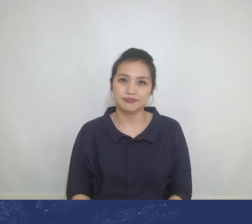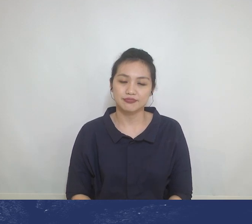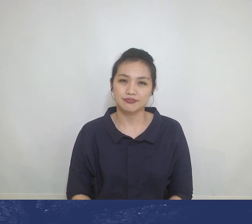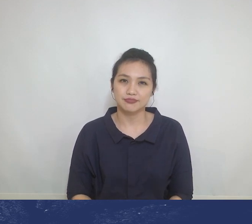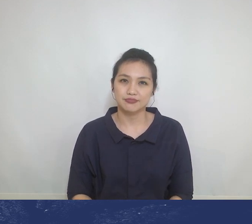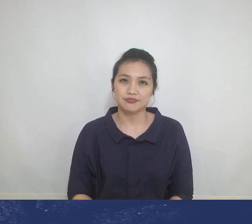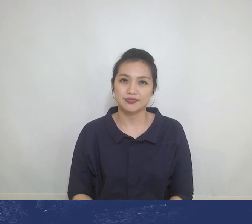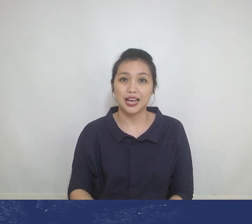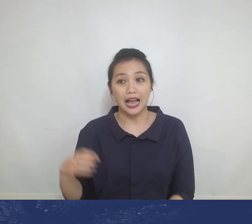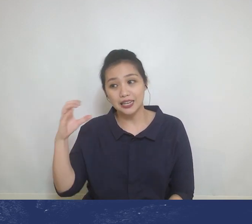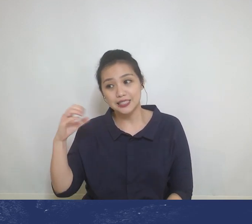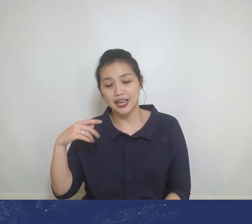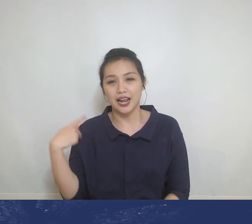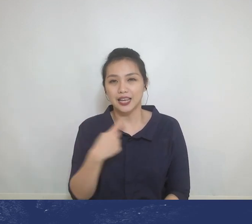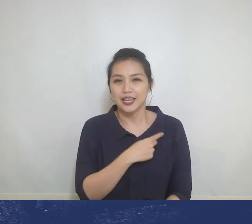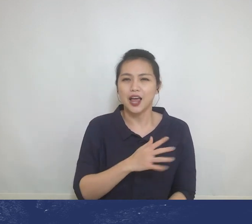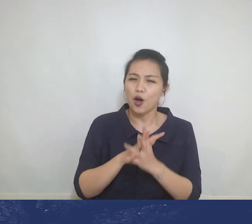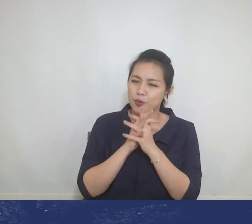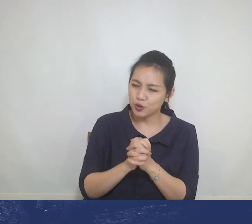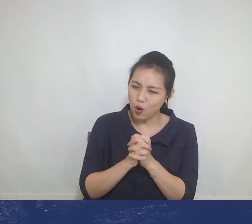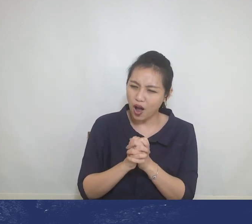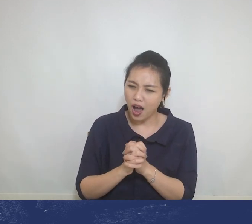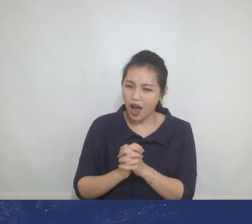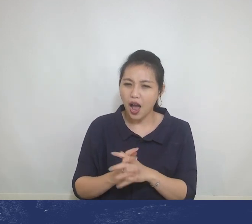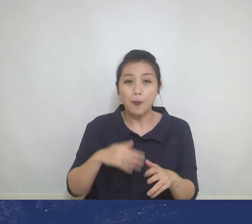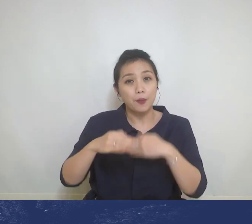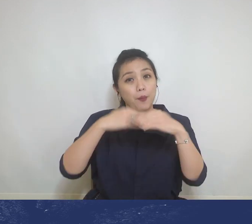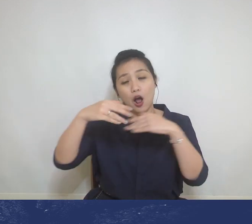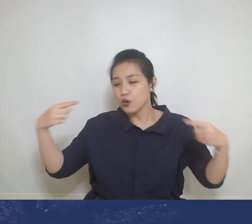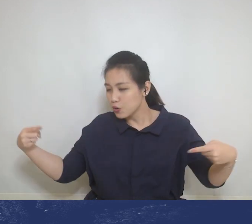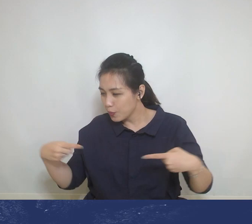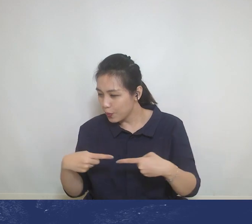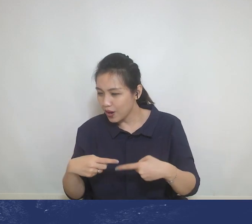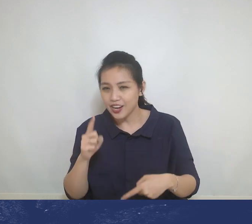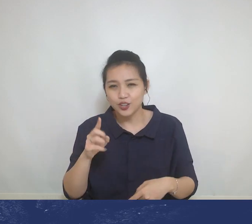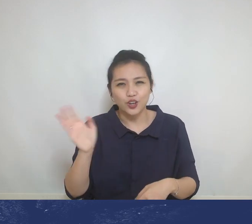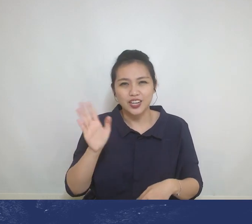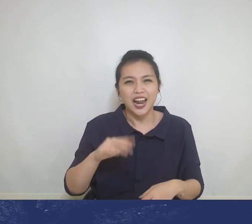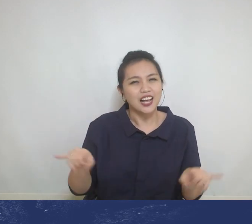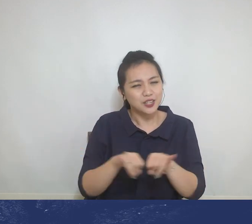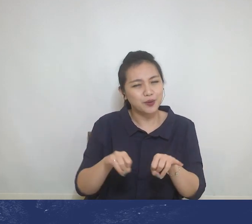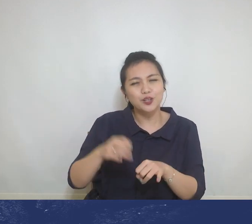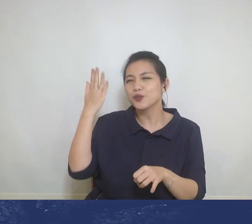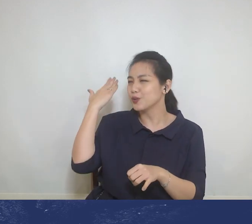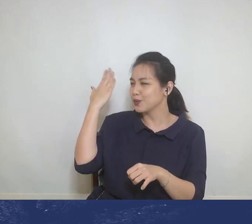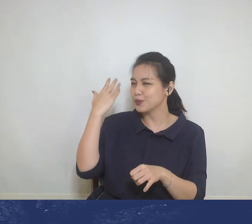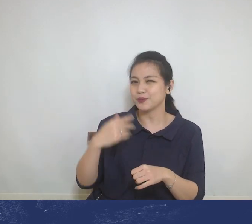kita bicara, cara kita berdoa tidak akan sama, cara kita bangun hubungan dengan Tuhan tidak akan sama lagi.